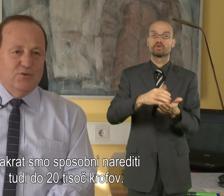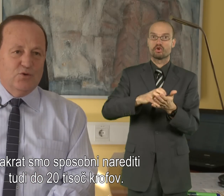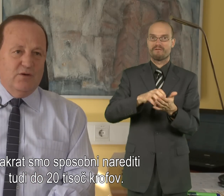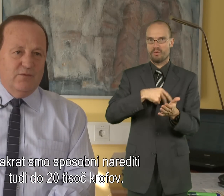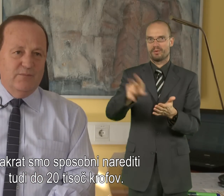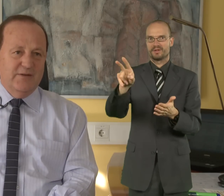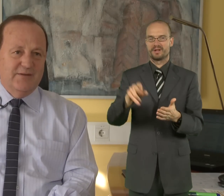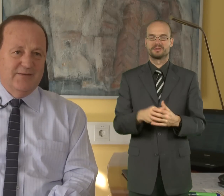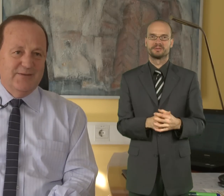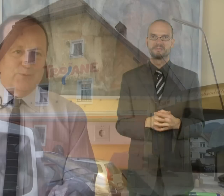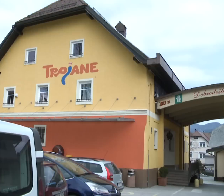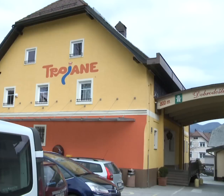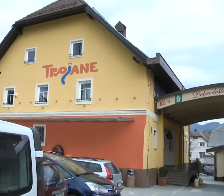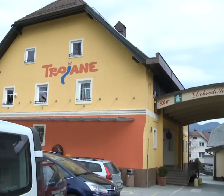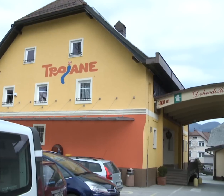20 tisoč krofov.